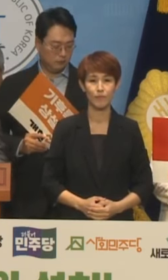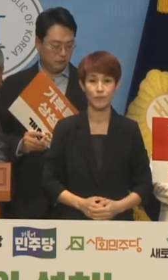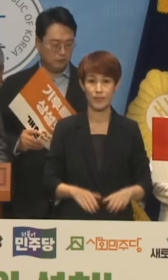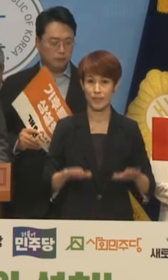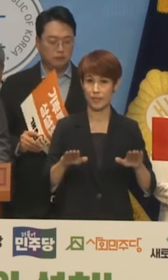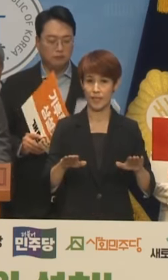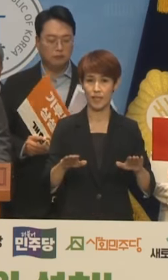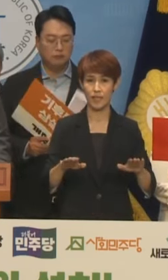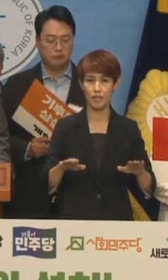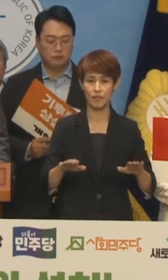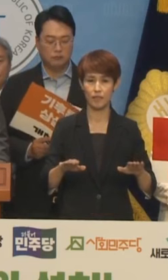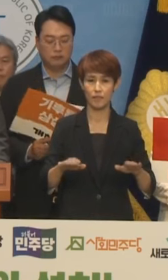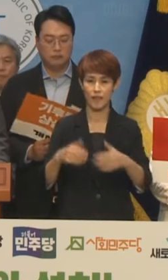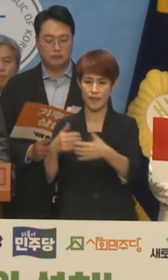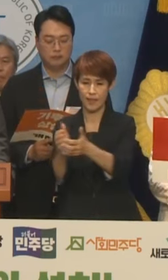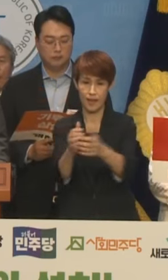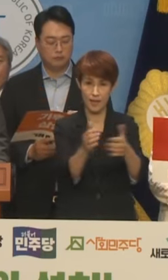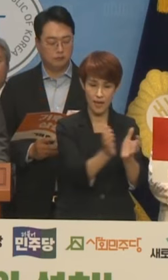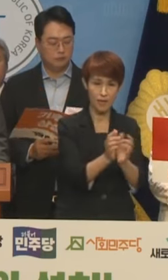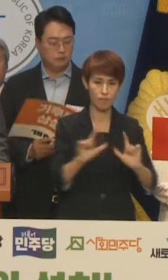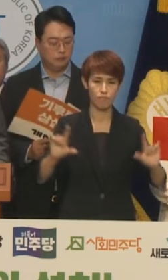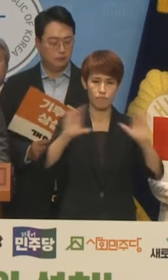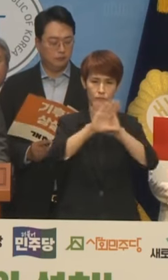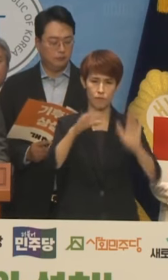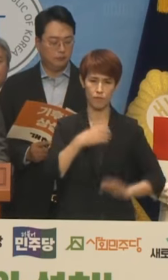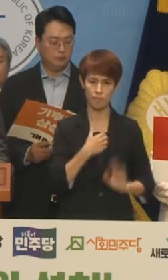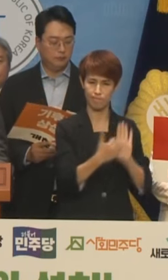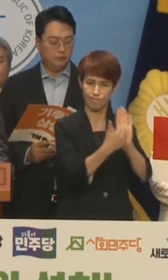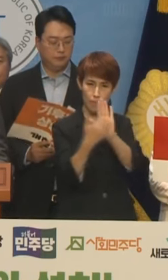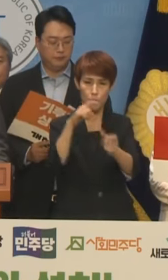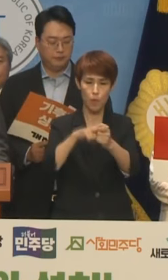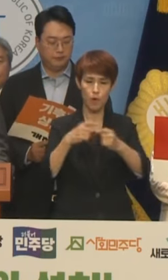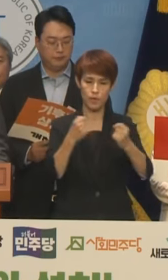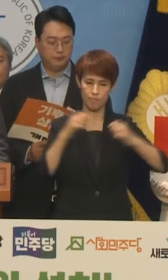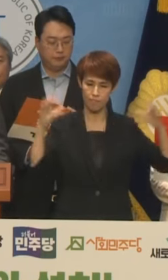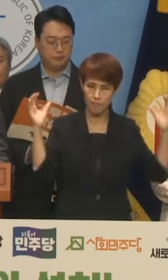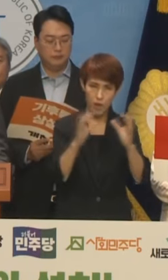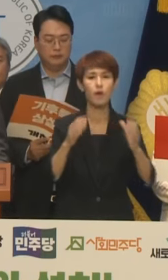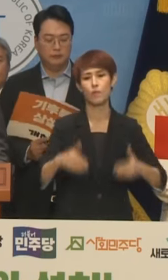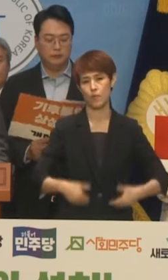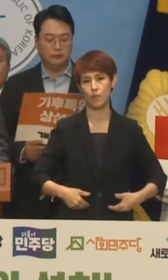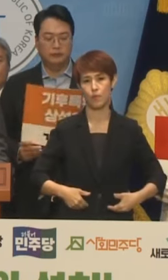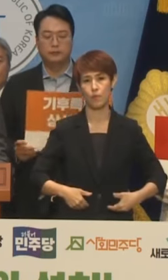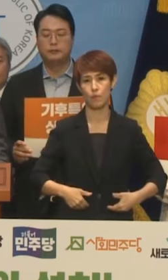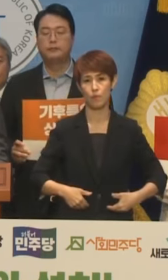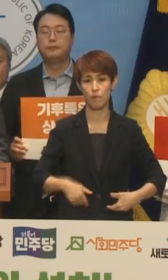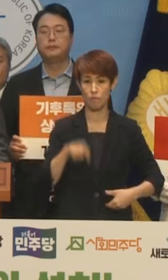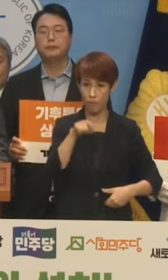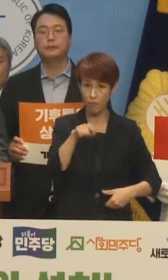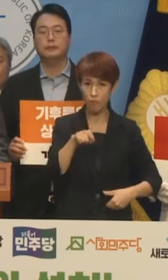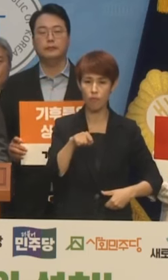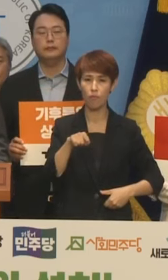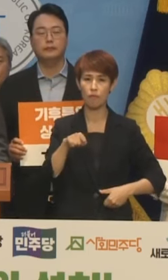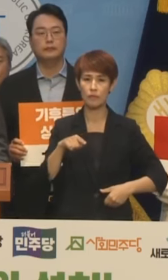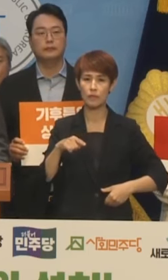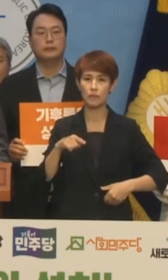이제 모든 원내 정당들이 기후위기 대응을 위해 힘을 합쳐야 합니다. 기후위기 대응만큼은